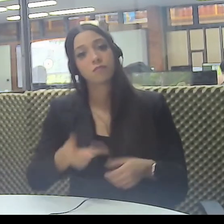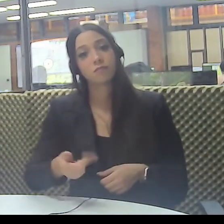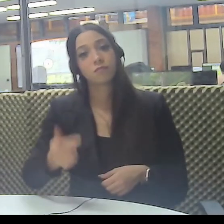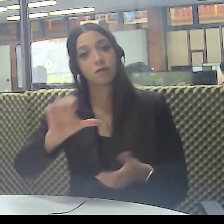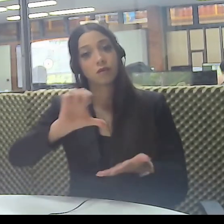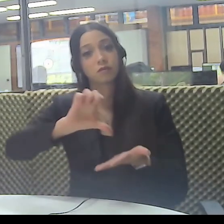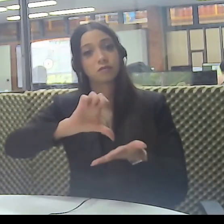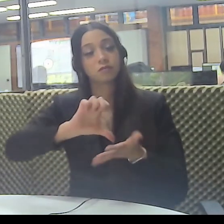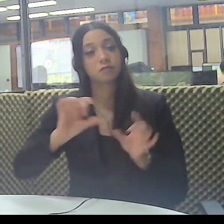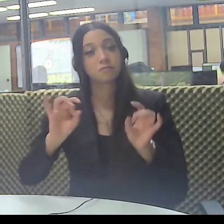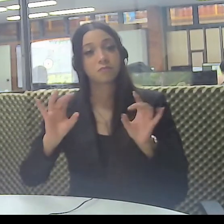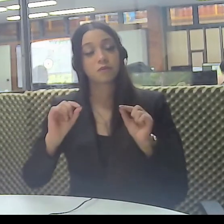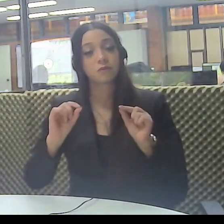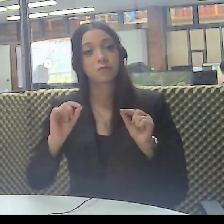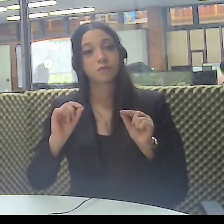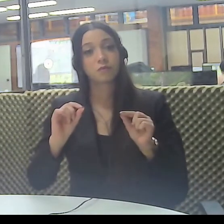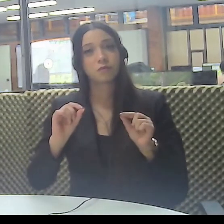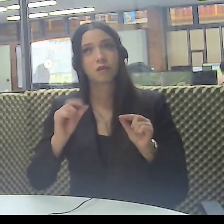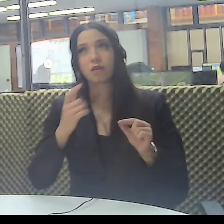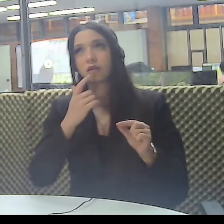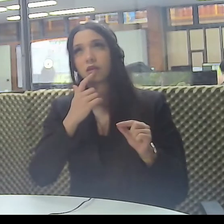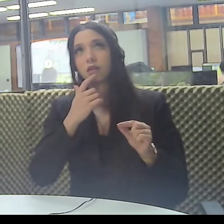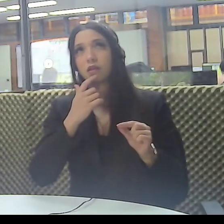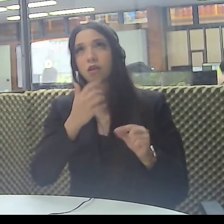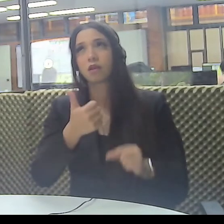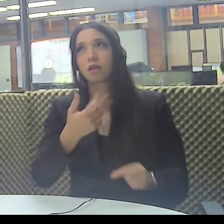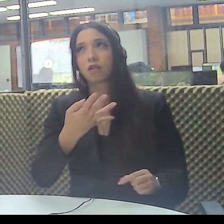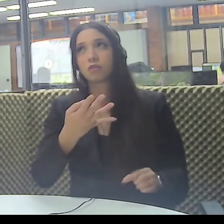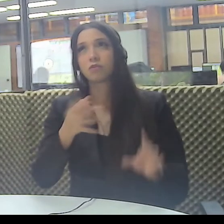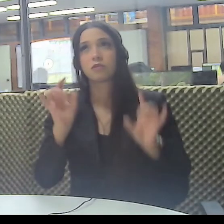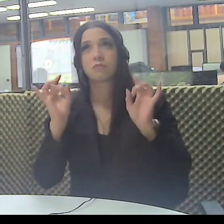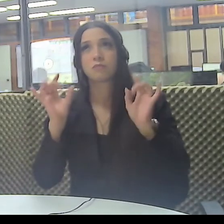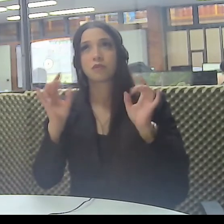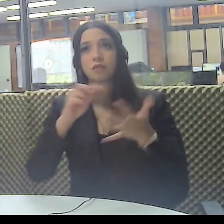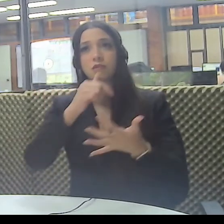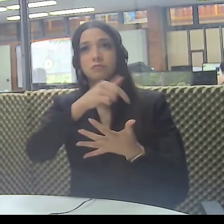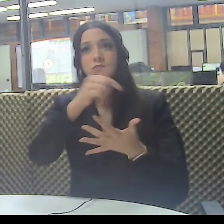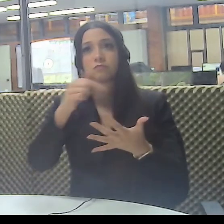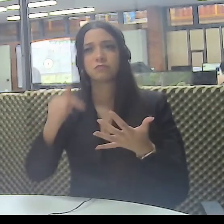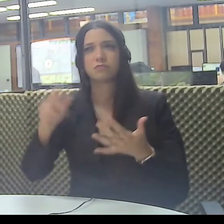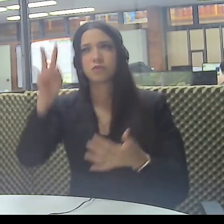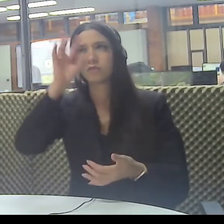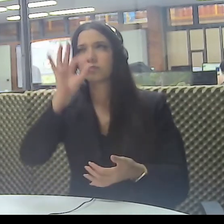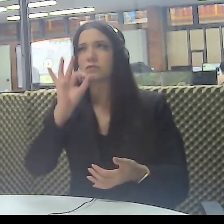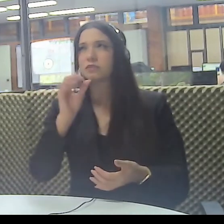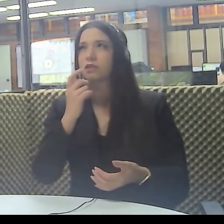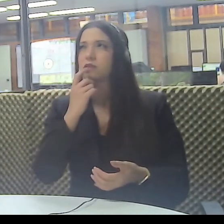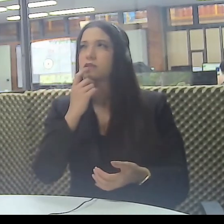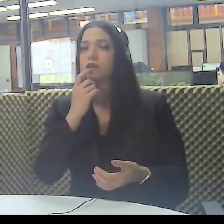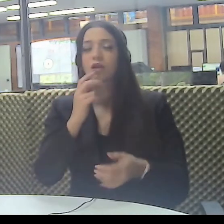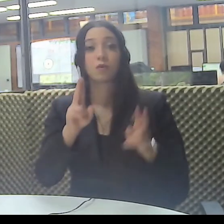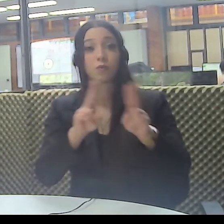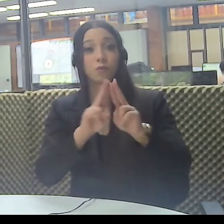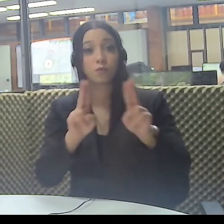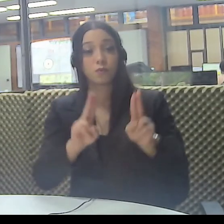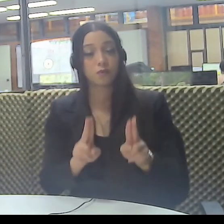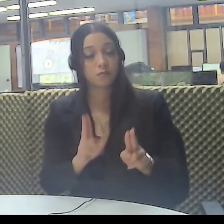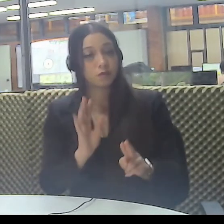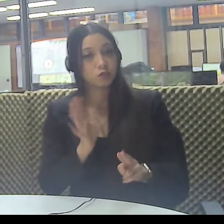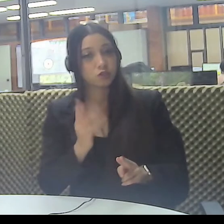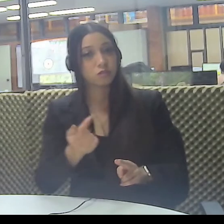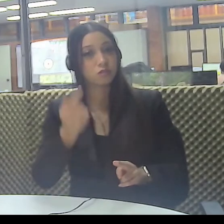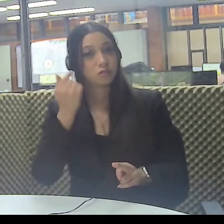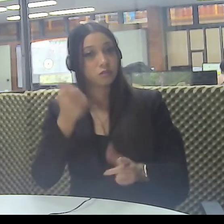centro de especialidades, salvo engano, para 14 especialidades, eu não lembro direitinho agora. A Unimed já